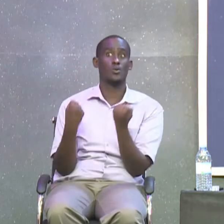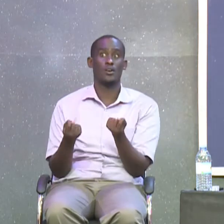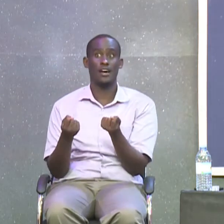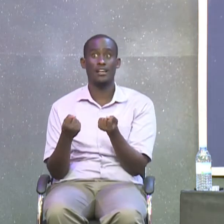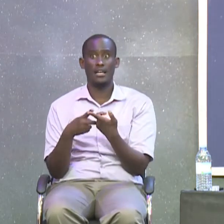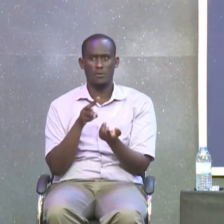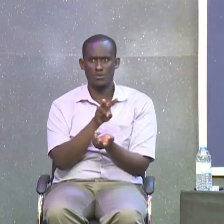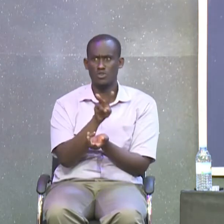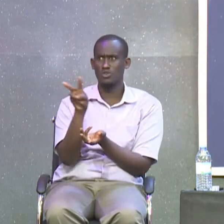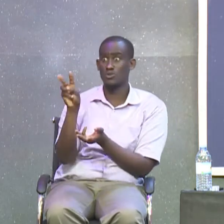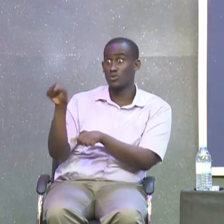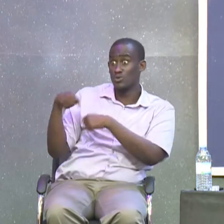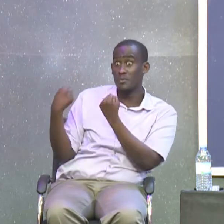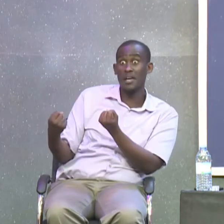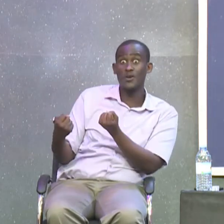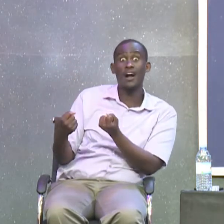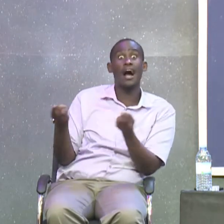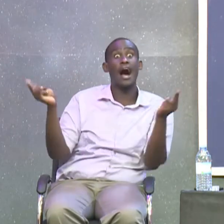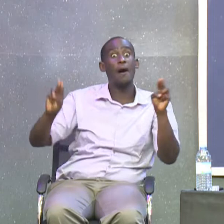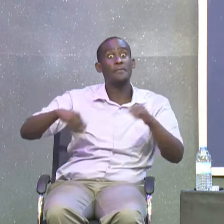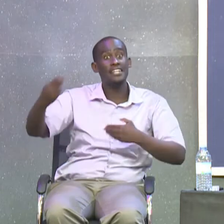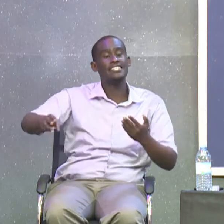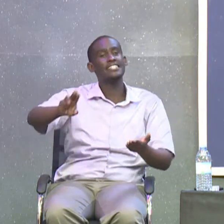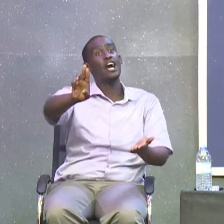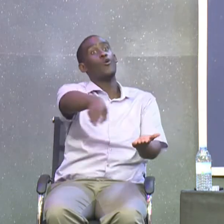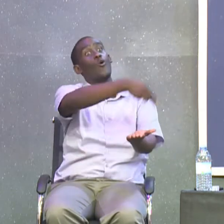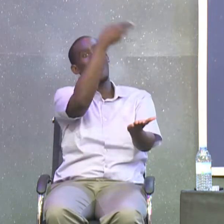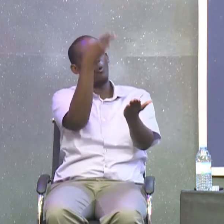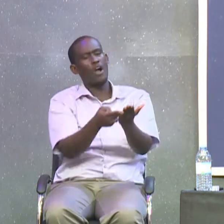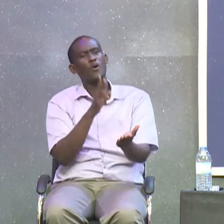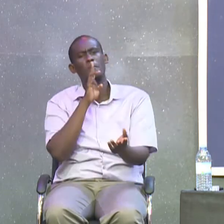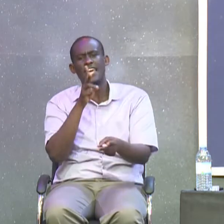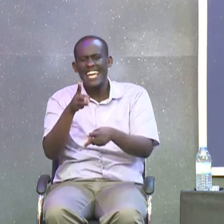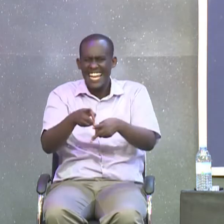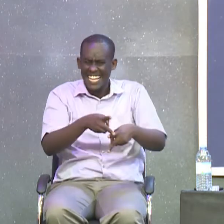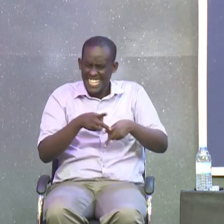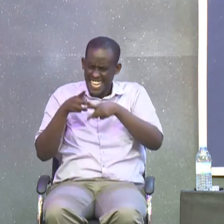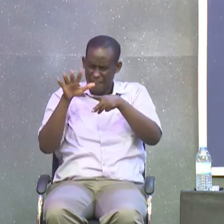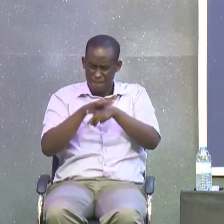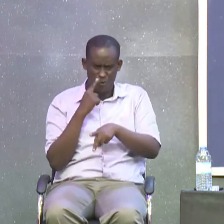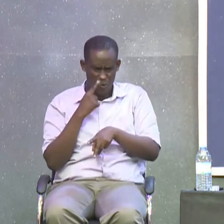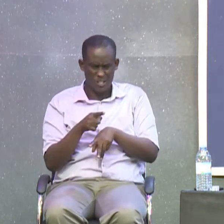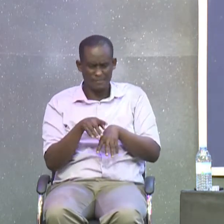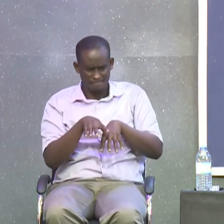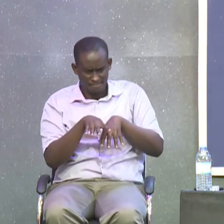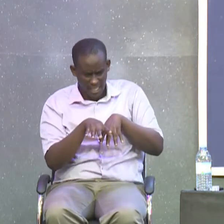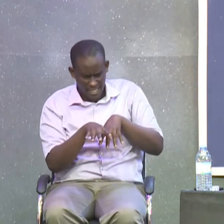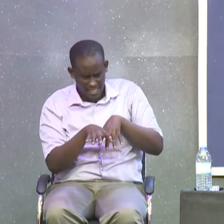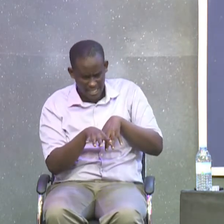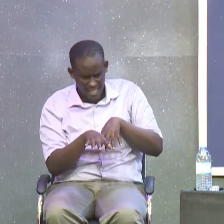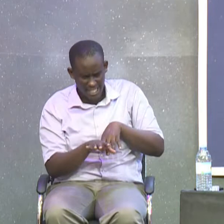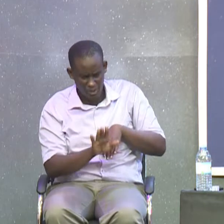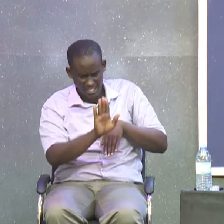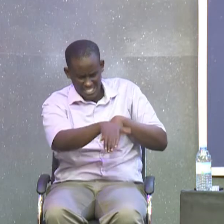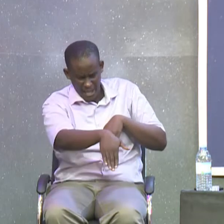bw'okyuka okutunula emabega ogwa kuba walina kuba mwegendereza nnyo okutunula wano w'ogenda kubanga eno